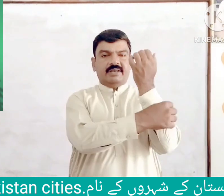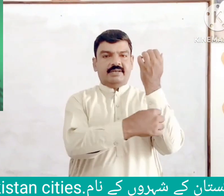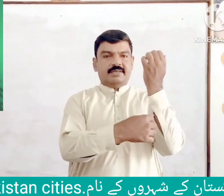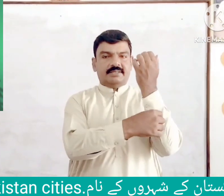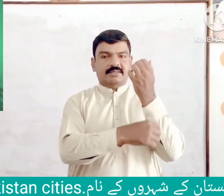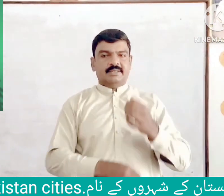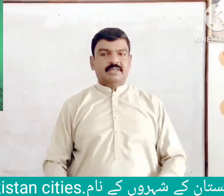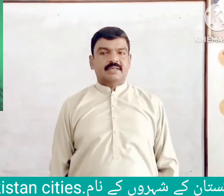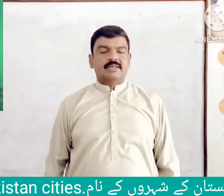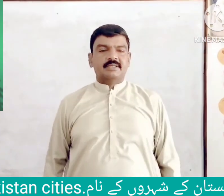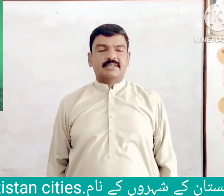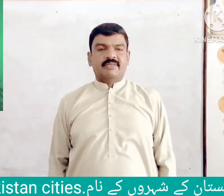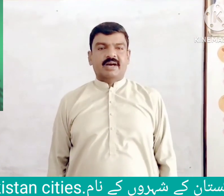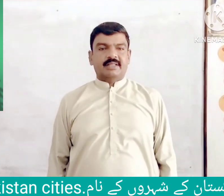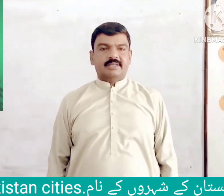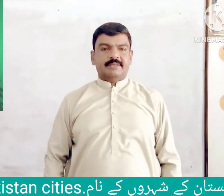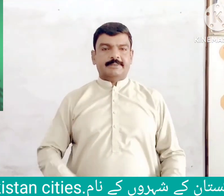वाइल, सवार।